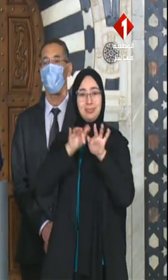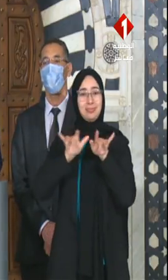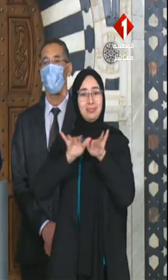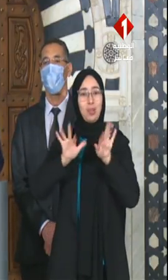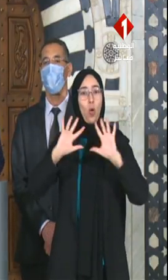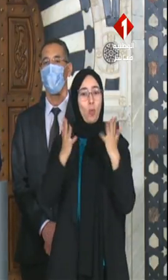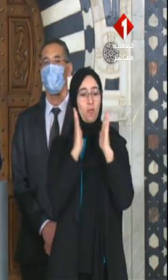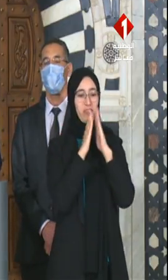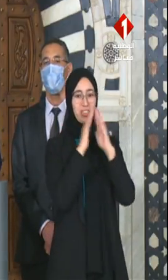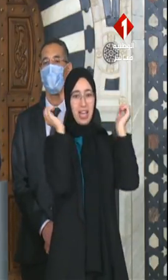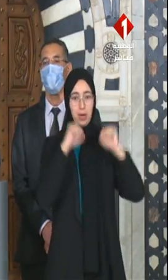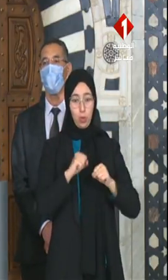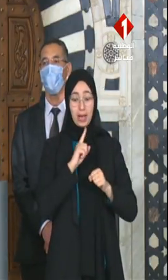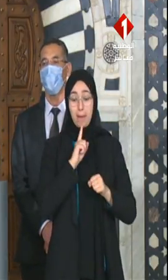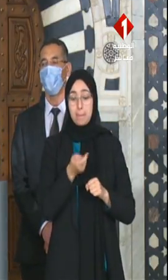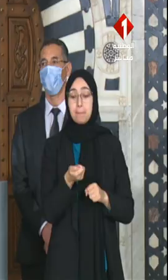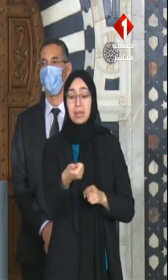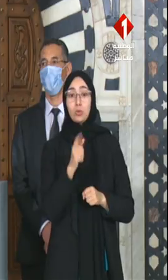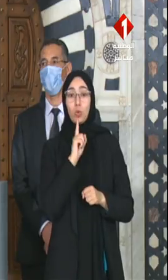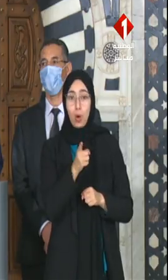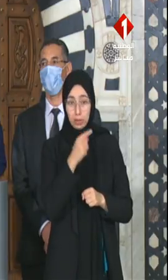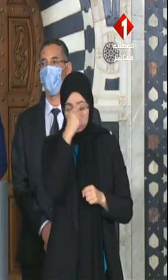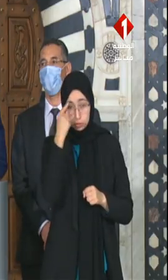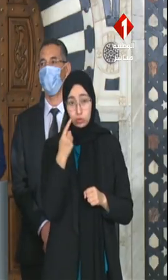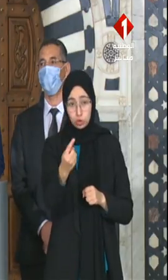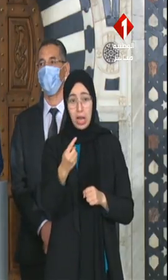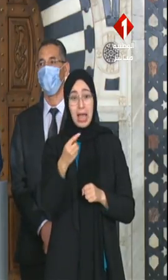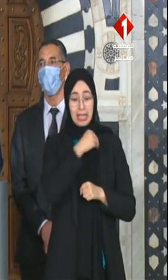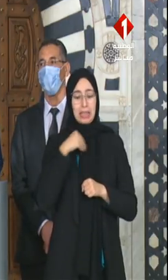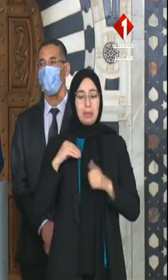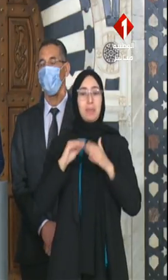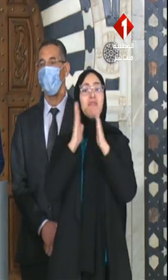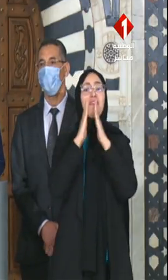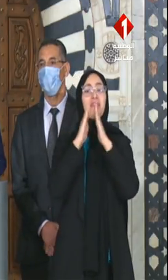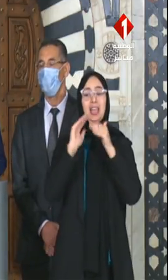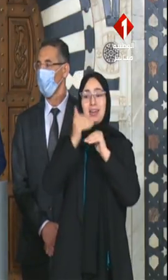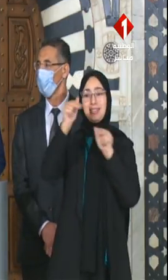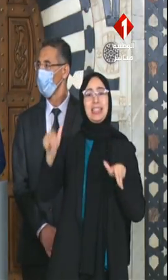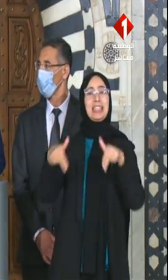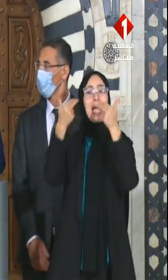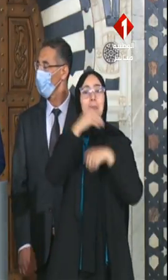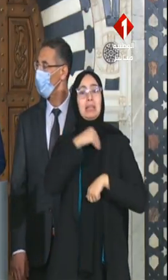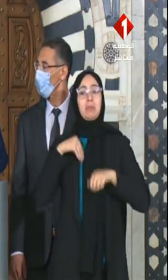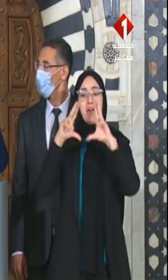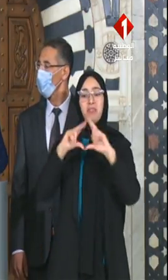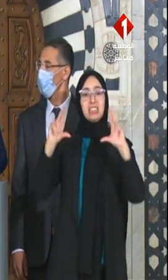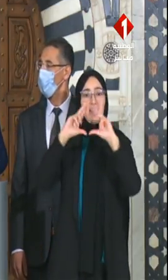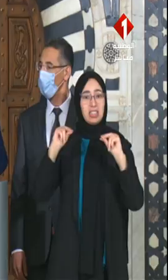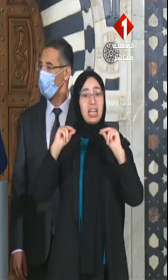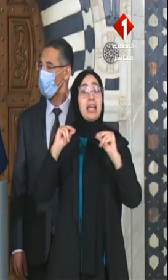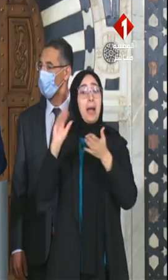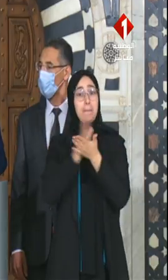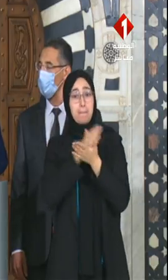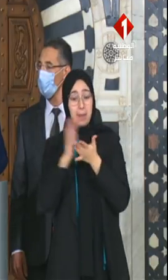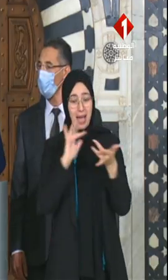حضرنا أمر مش يصدر قريبا إن شاء الله خاص بالطب عن بعد، وحضرنا بلاتفورم يتم